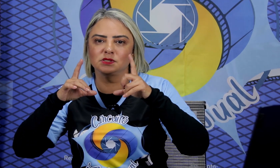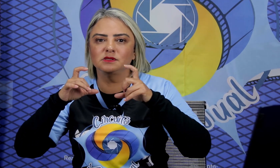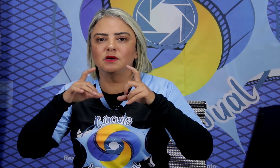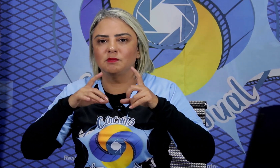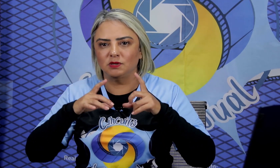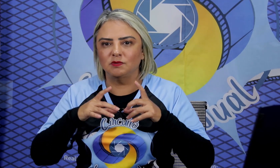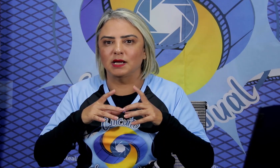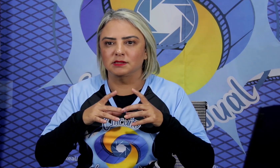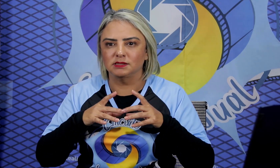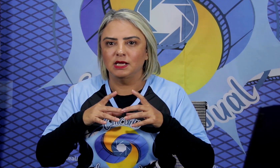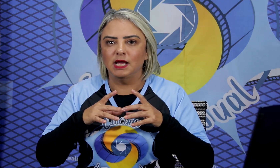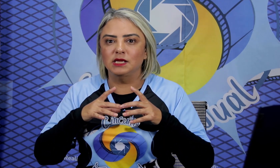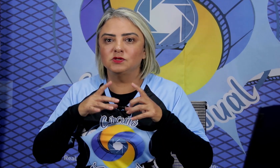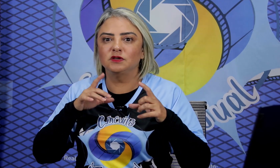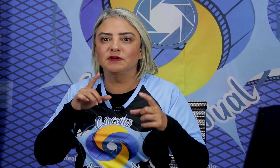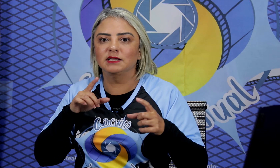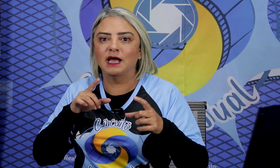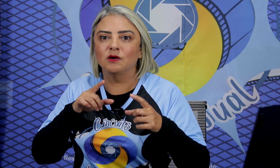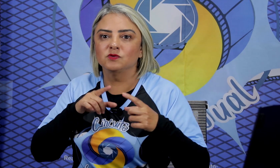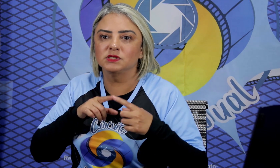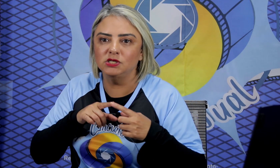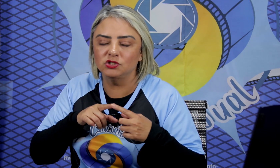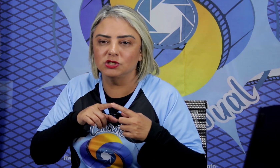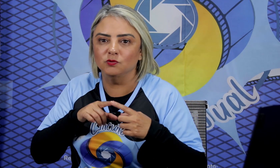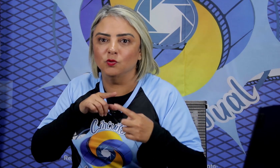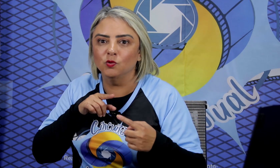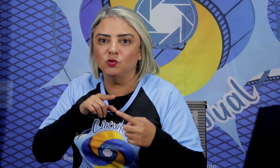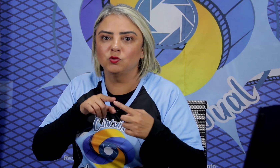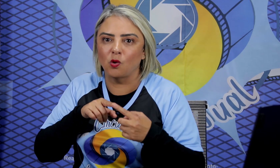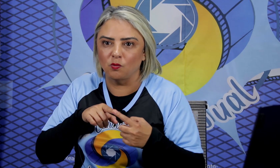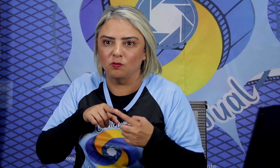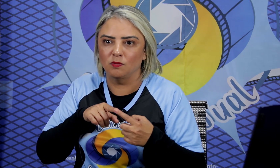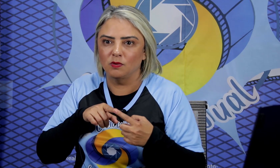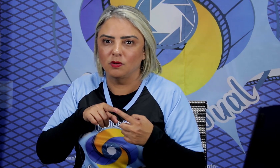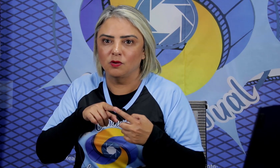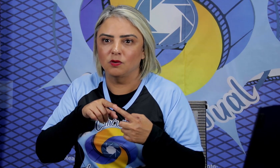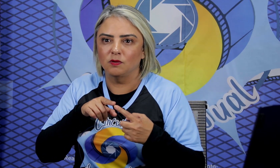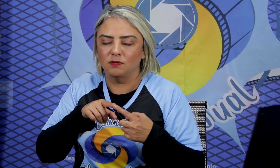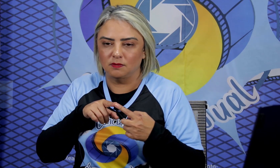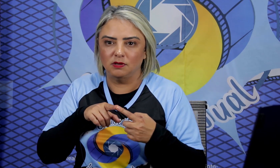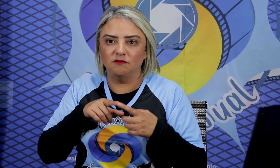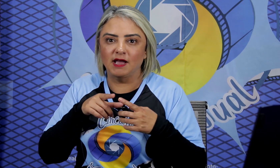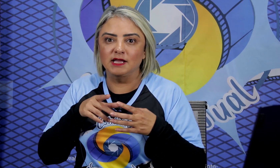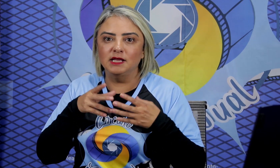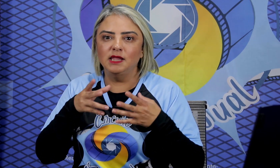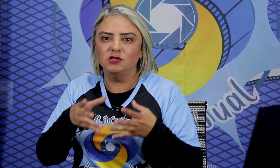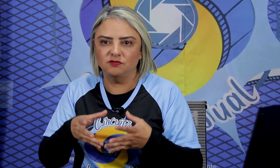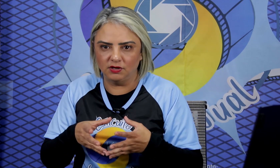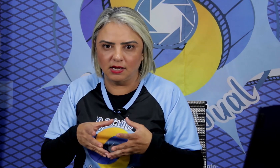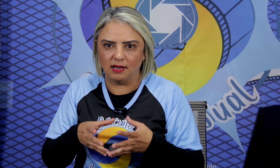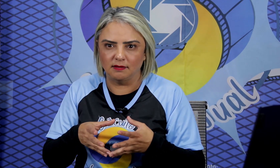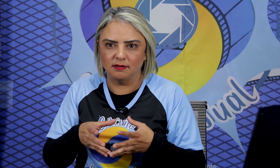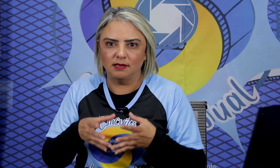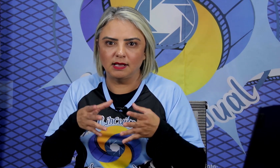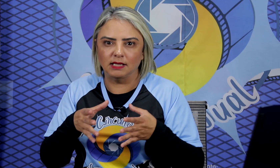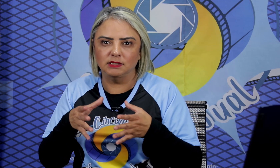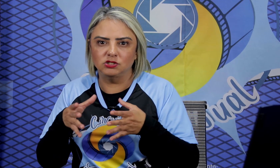não manuais? É isso que vai dar o sentido, o tom, que vai identificar cada tipo